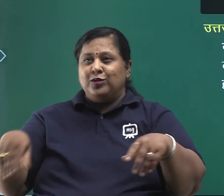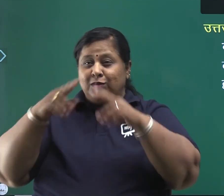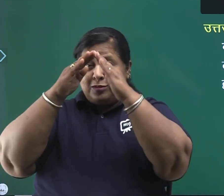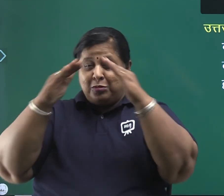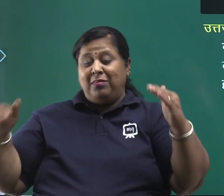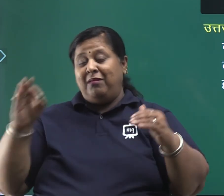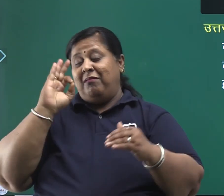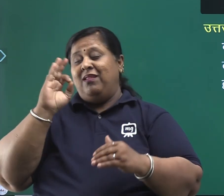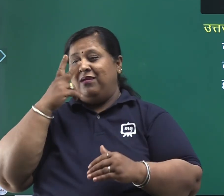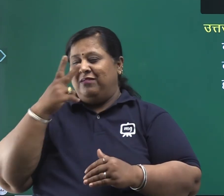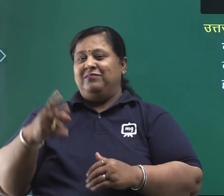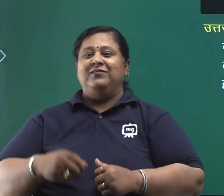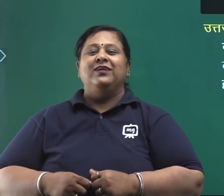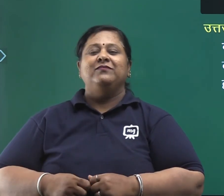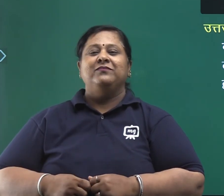था।